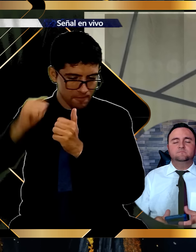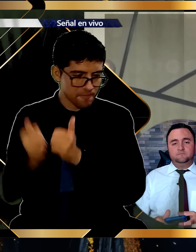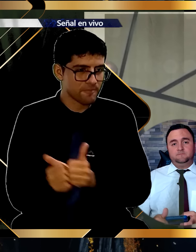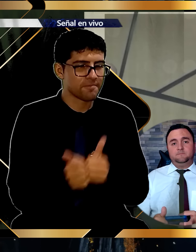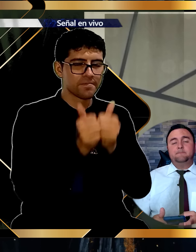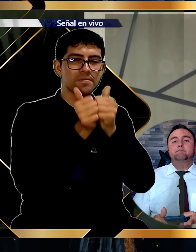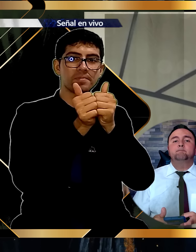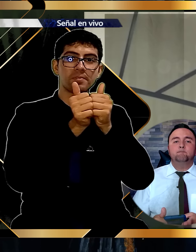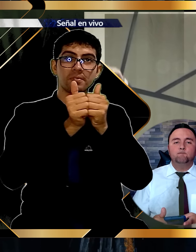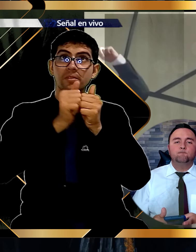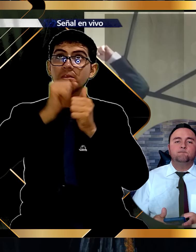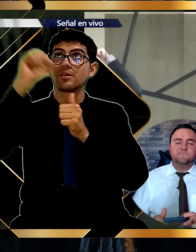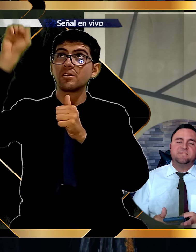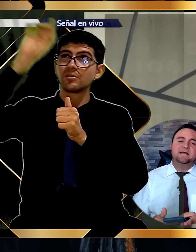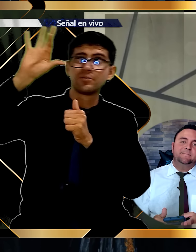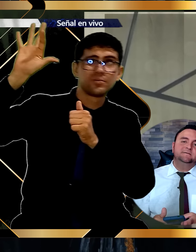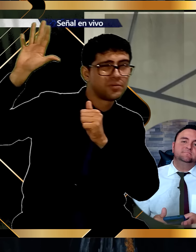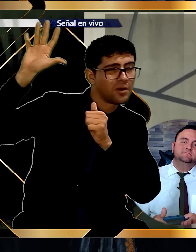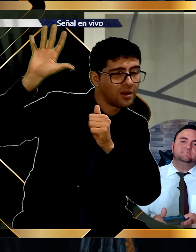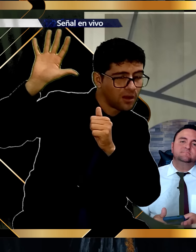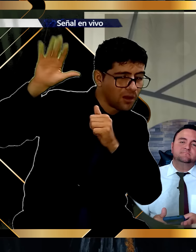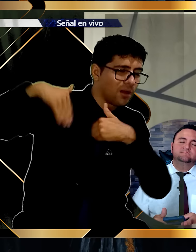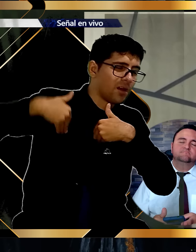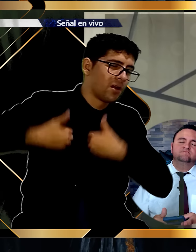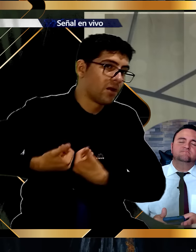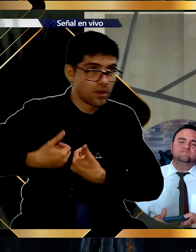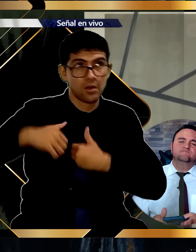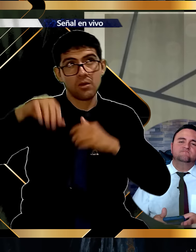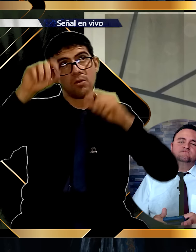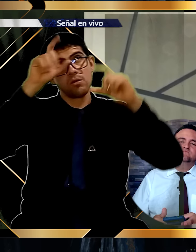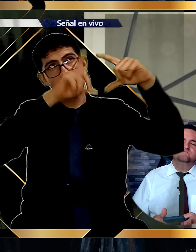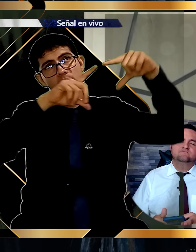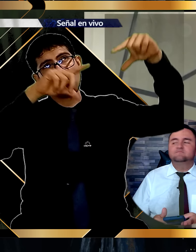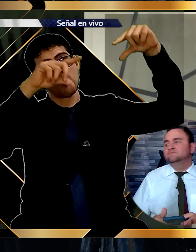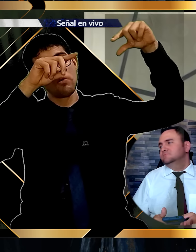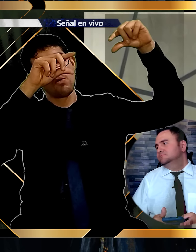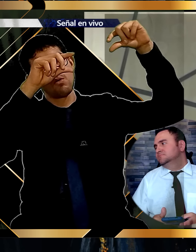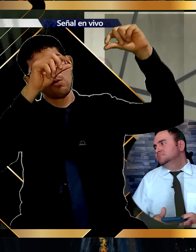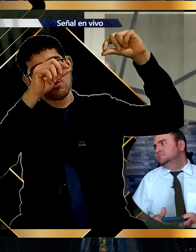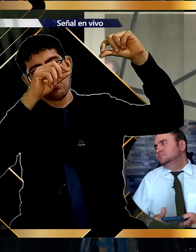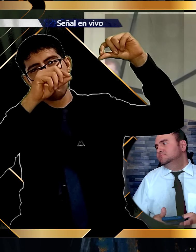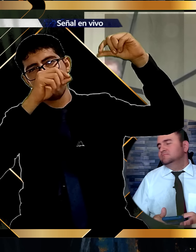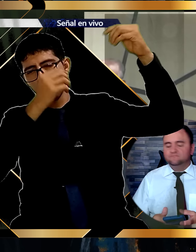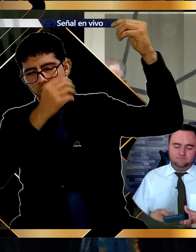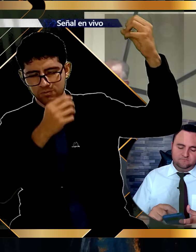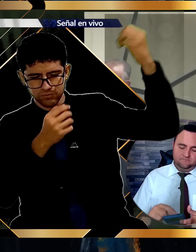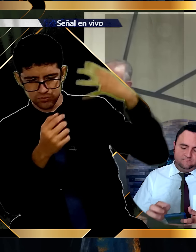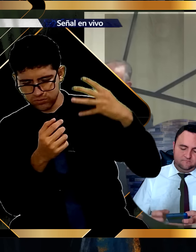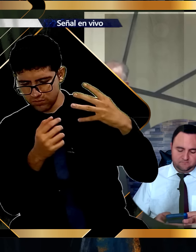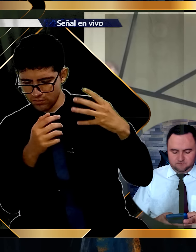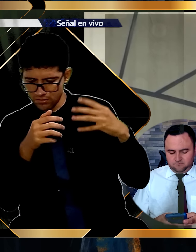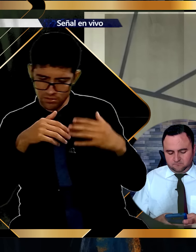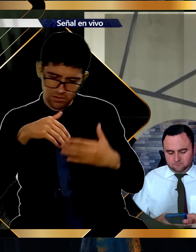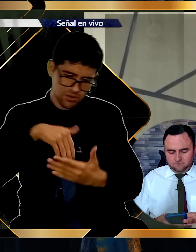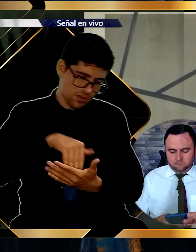ni la luna de noche. Jehová te guardará de todo mal. Él guardará tu alma.